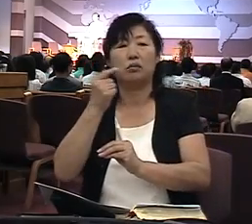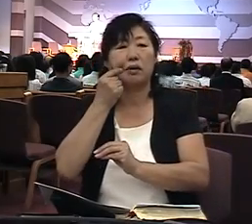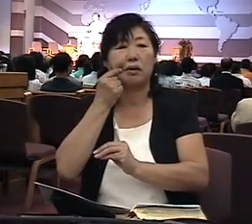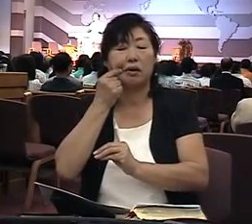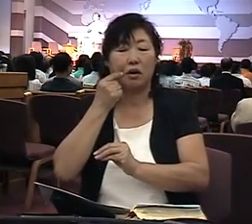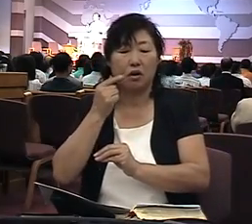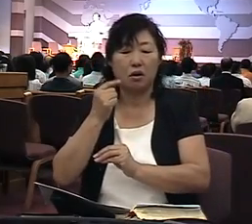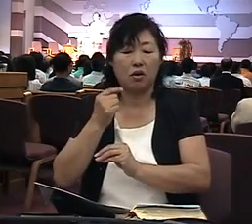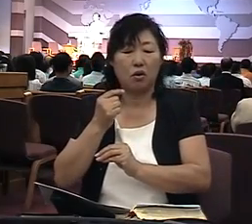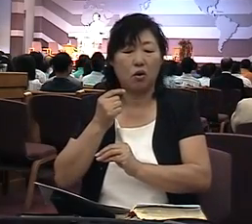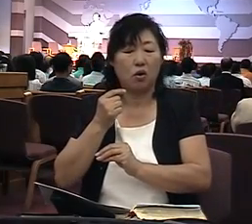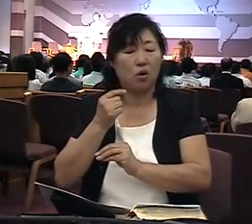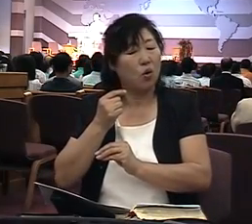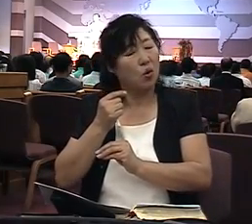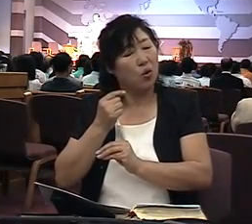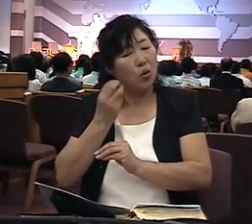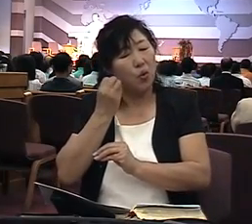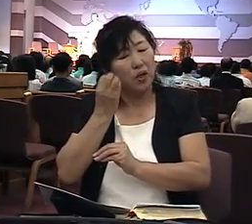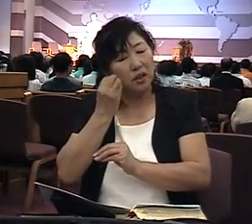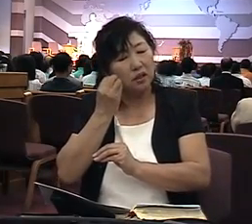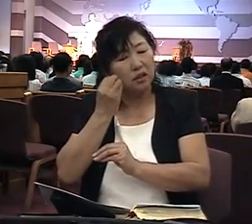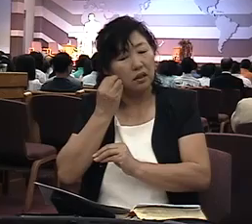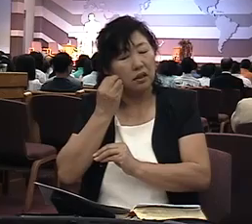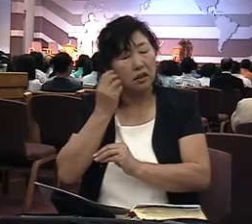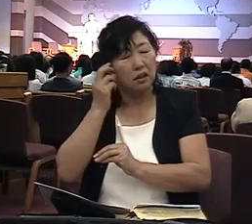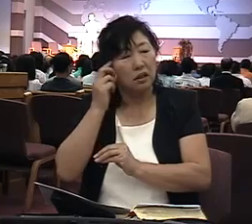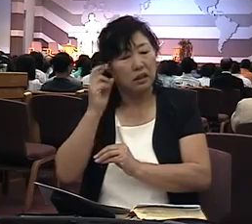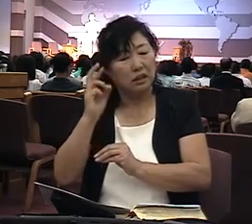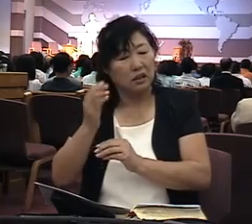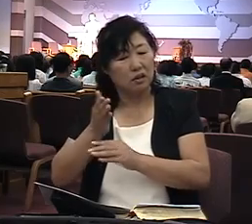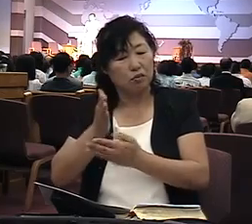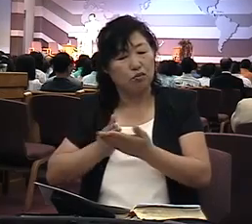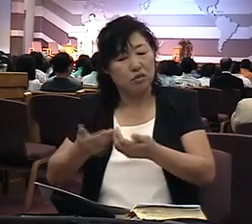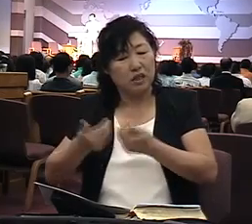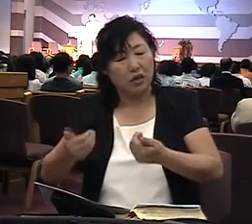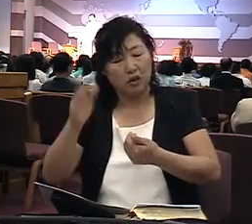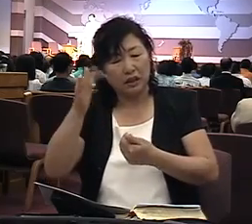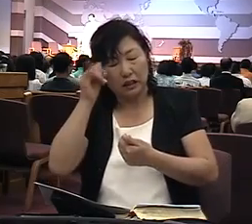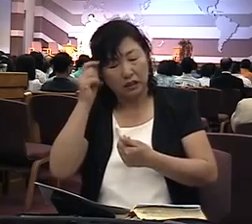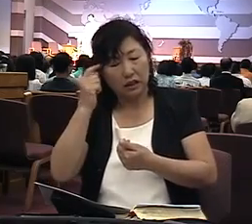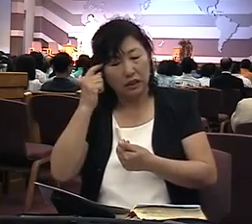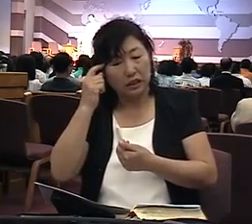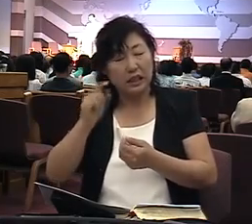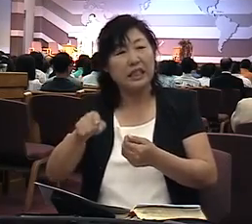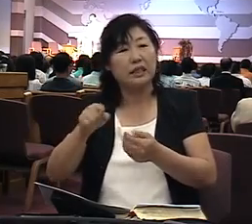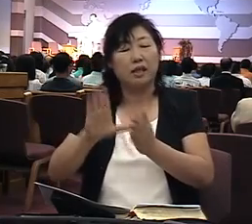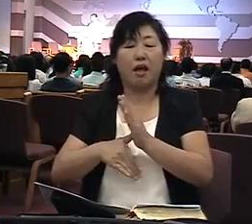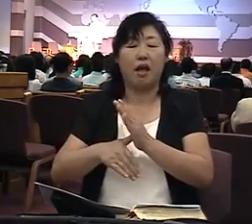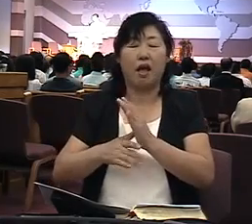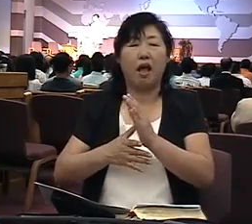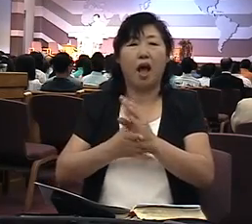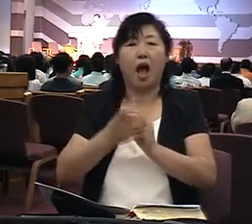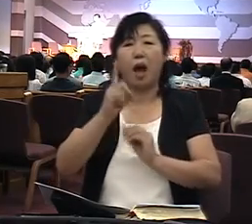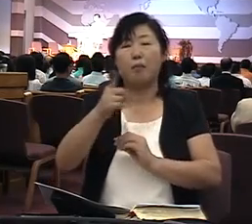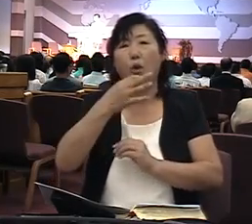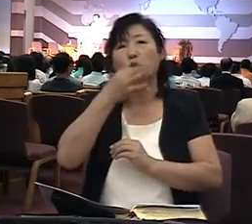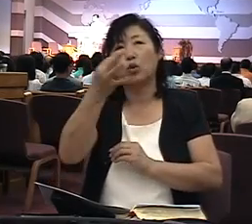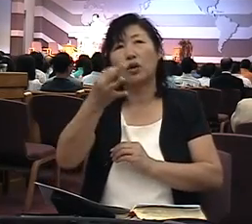왠지 분리되고 있구나. 그래서 지금 이때에 한 목소리를 내밀을 수가 없구나 하고 마음이 무척